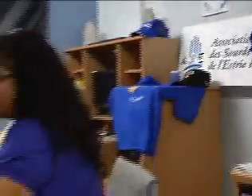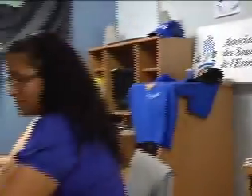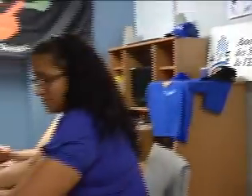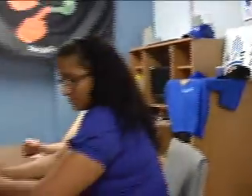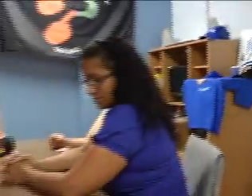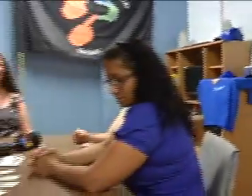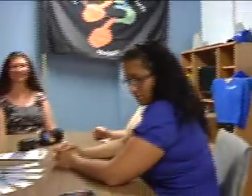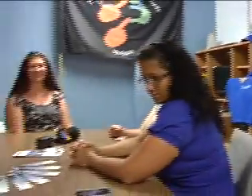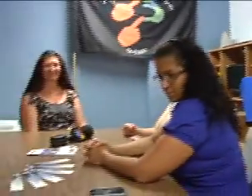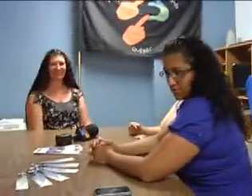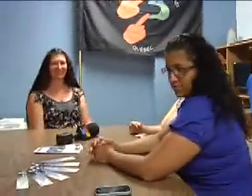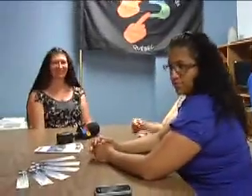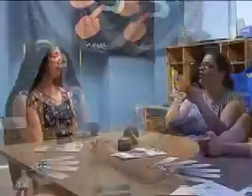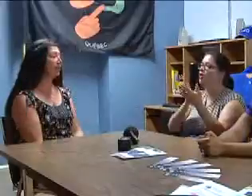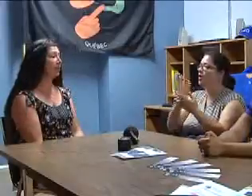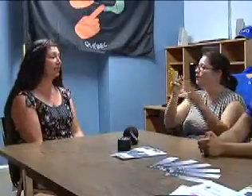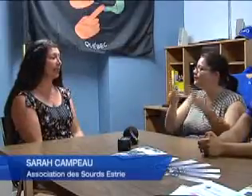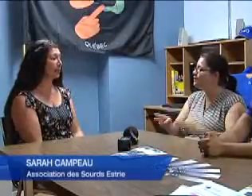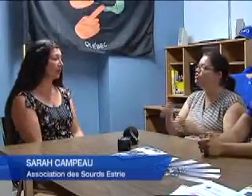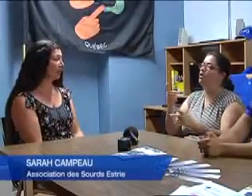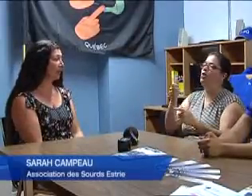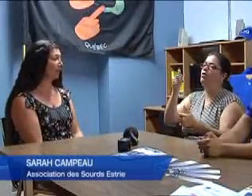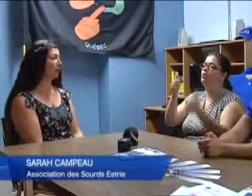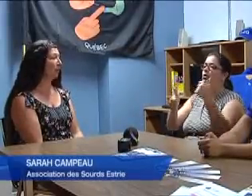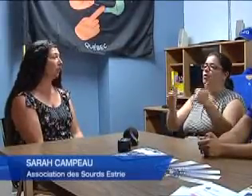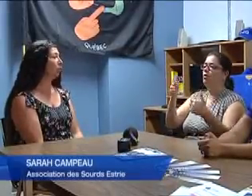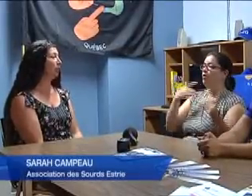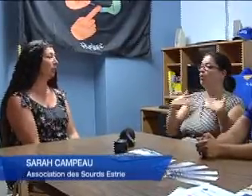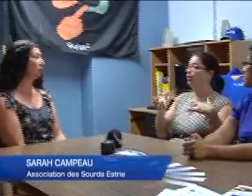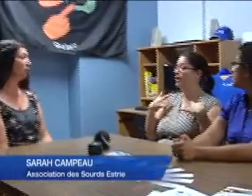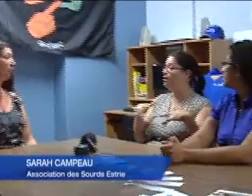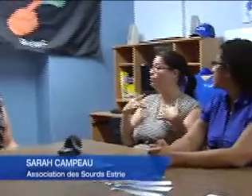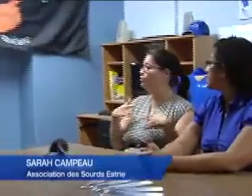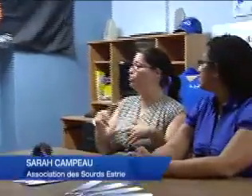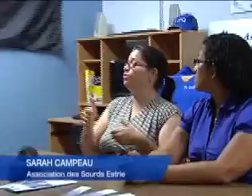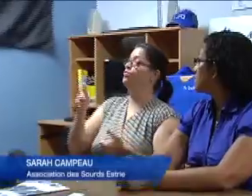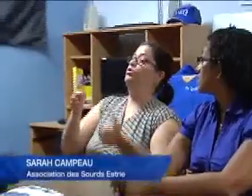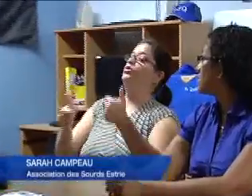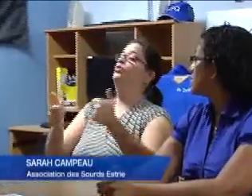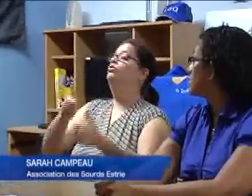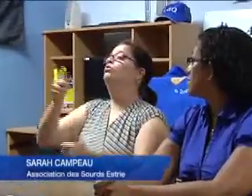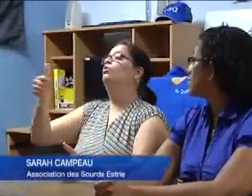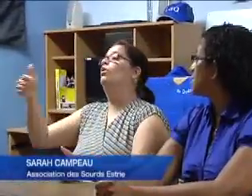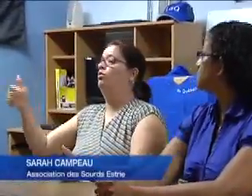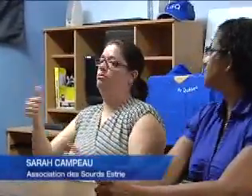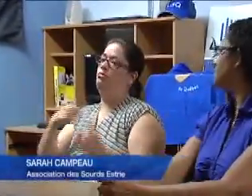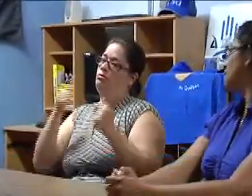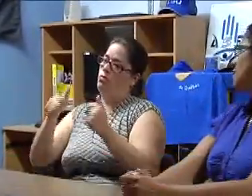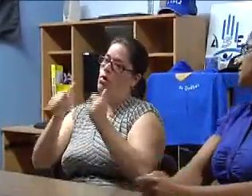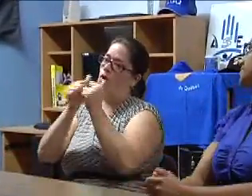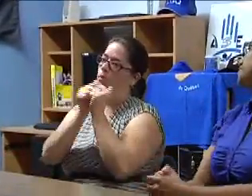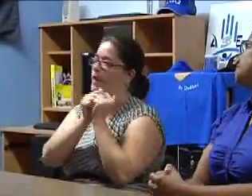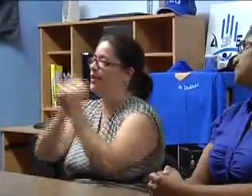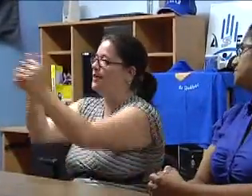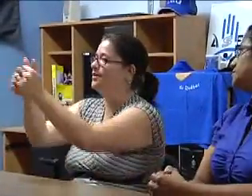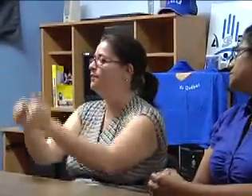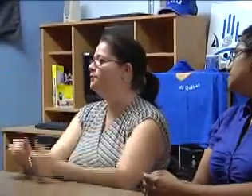l'aider à faire bouger les choses. Les responsables de garderie où il y a comme ça des droits de la personne ou l'OPHQ. Il y a différentes personnes,